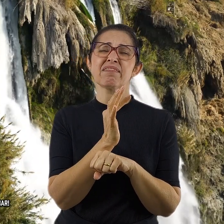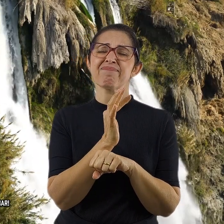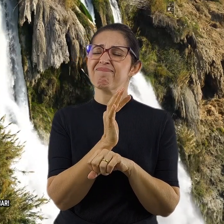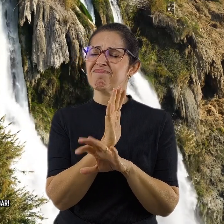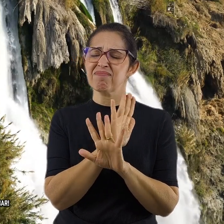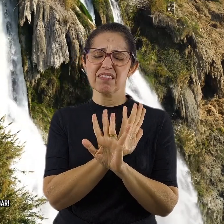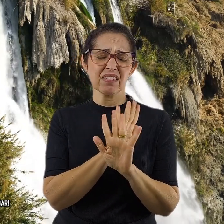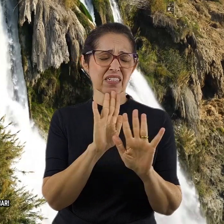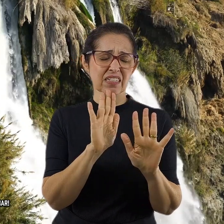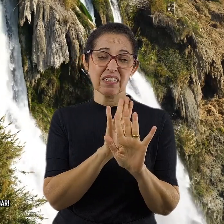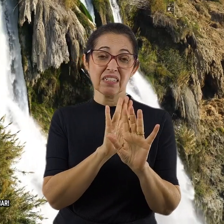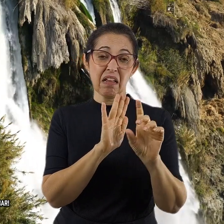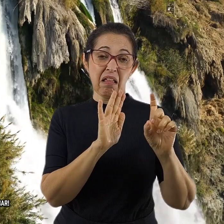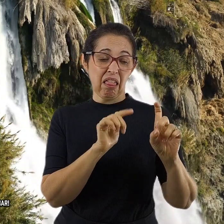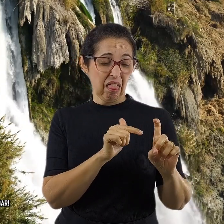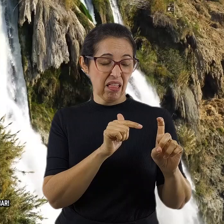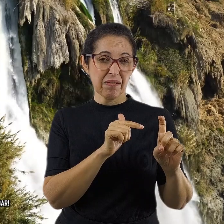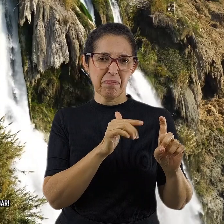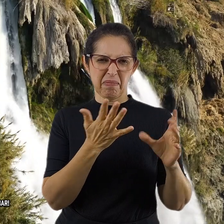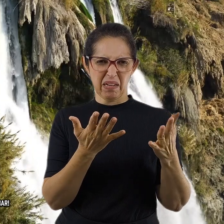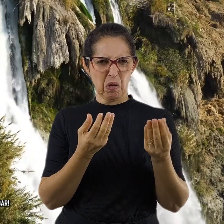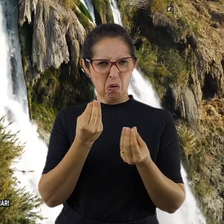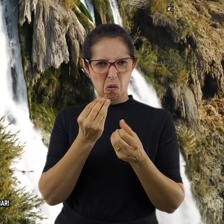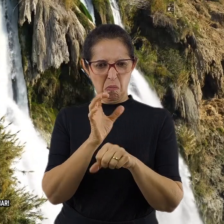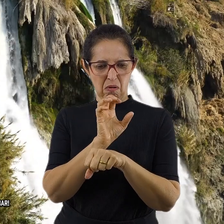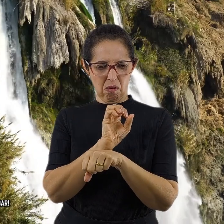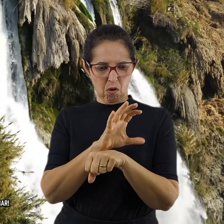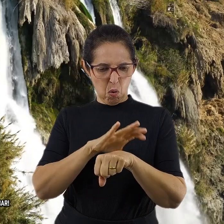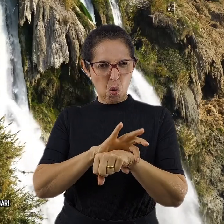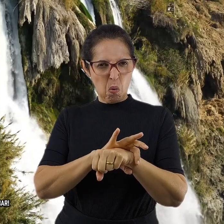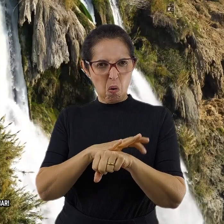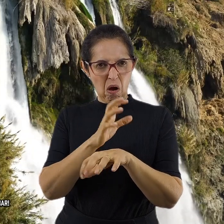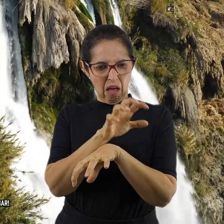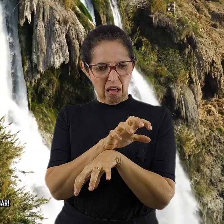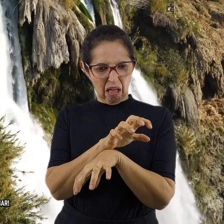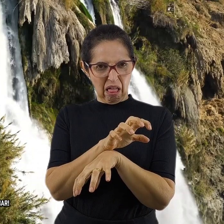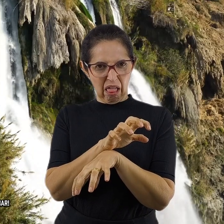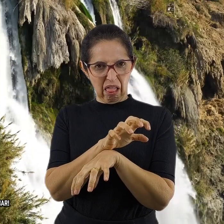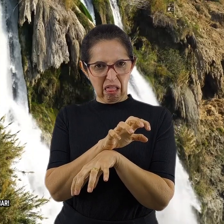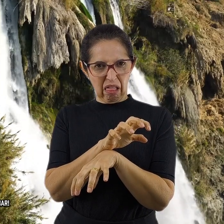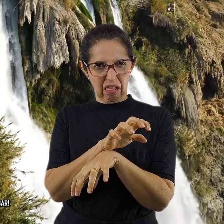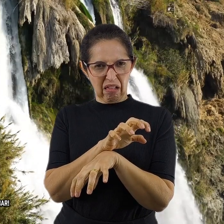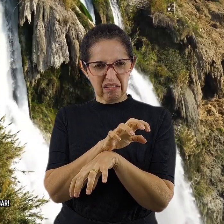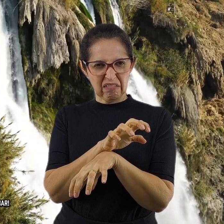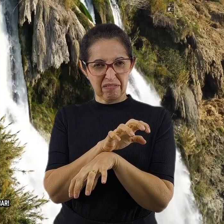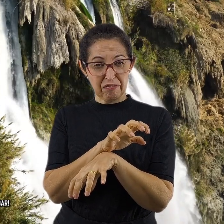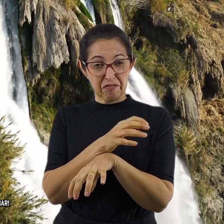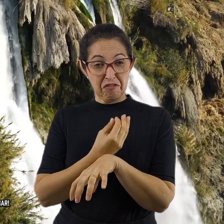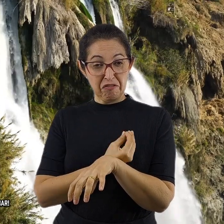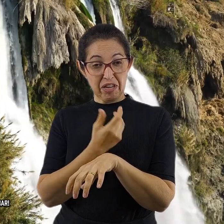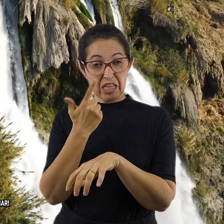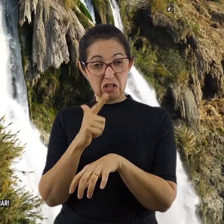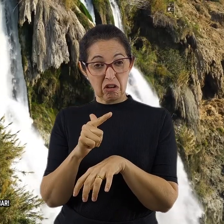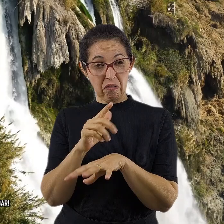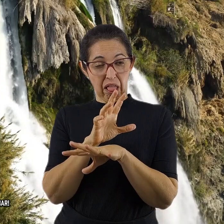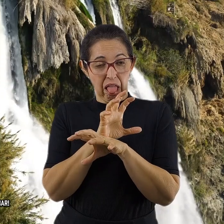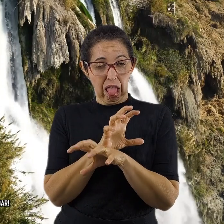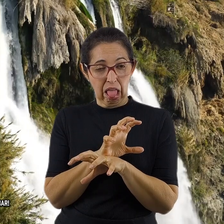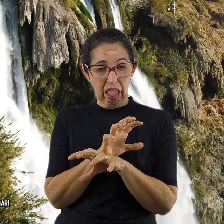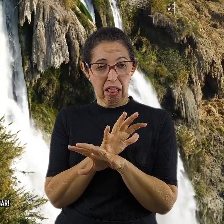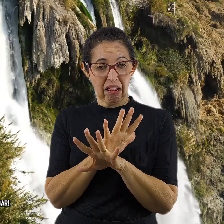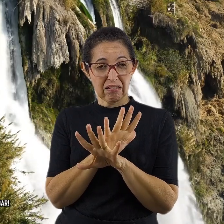esperar que um osso seco possa ter vida novamente. Já se foi tudo, né? Ficou o osso